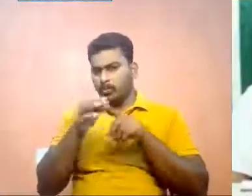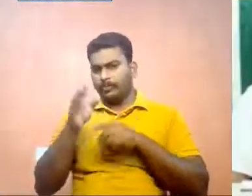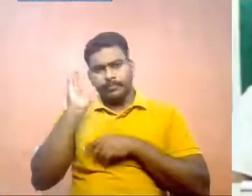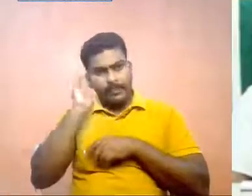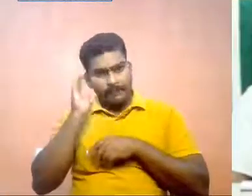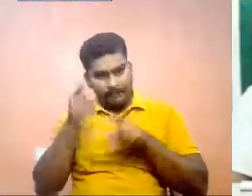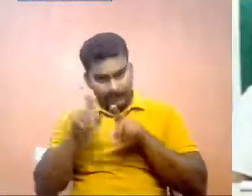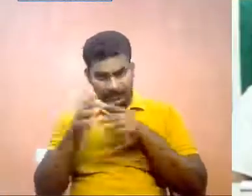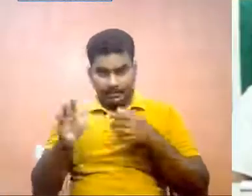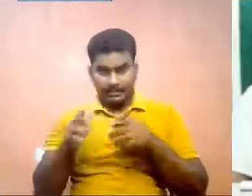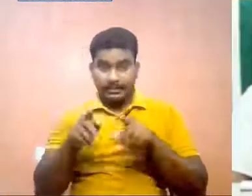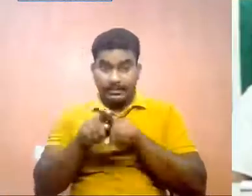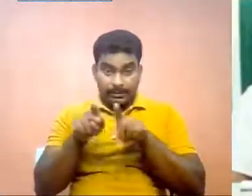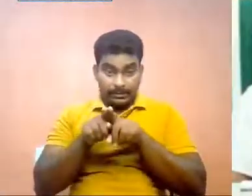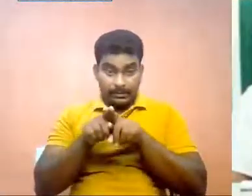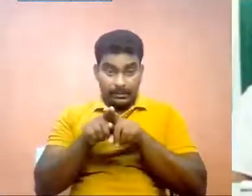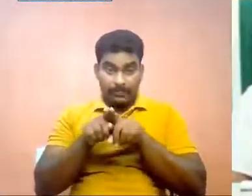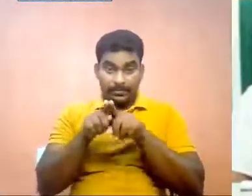അതുപോലുള്ളത്